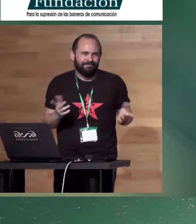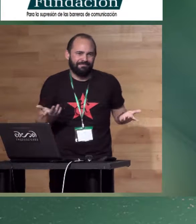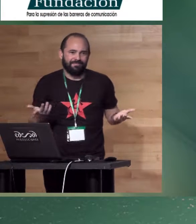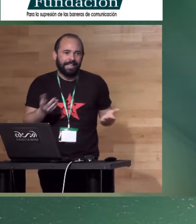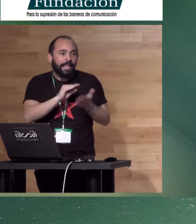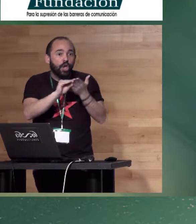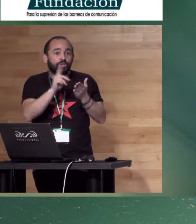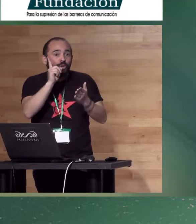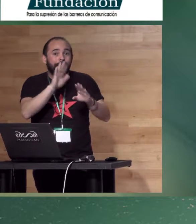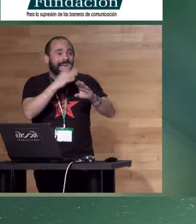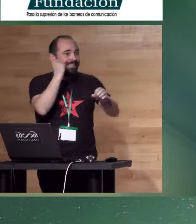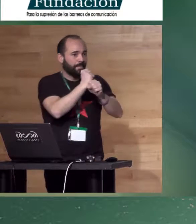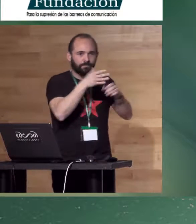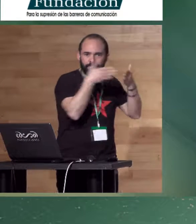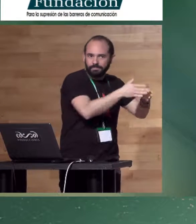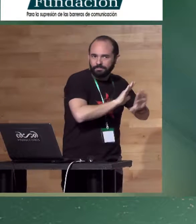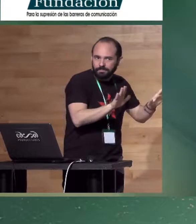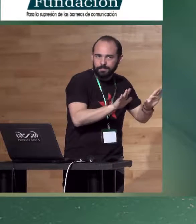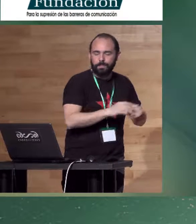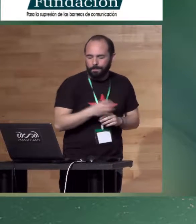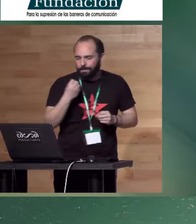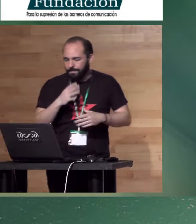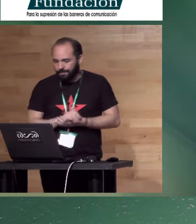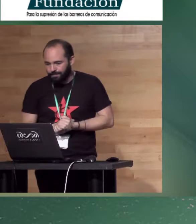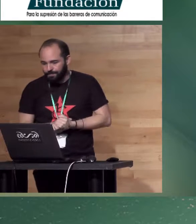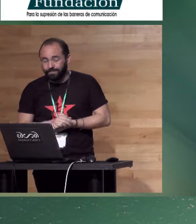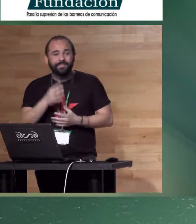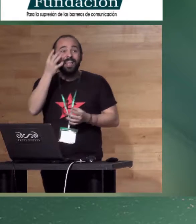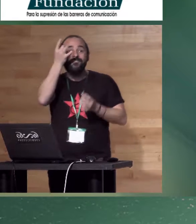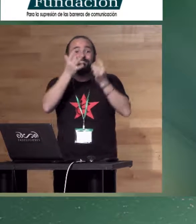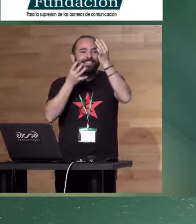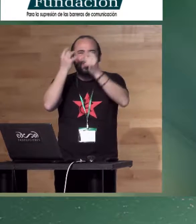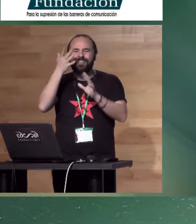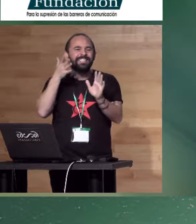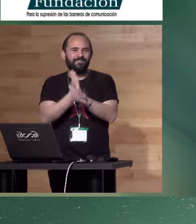No, los guiones son solo para trabajar, ¿vale?